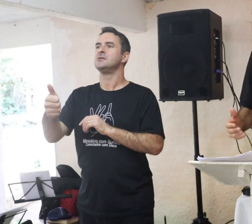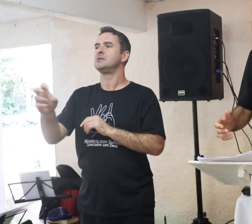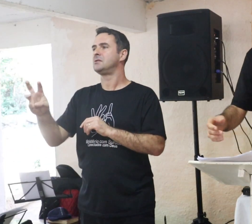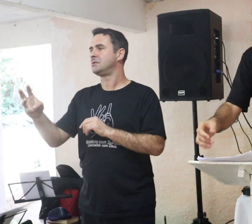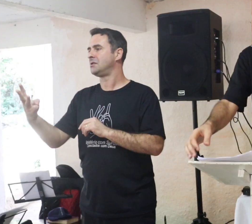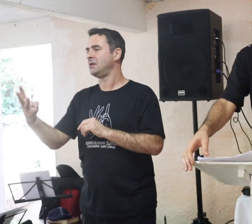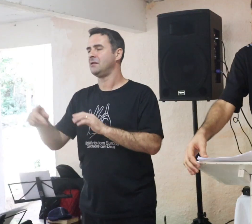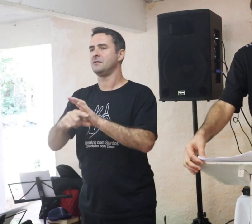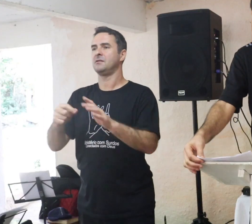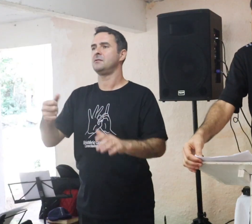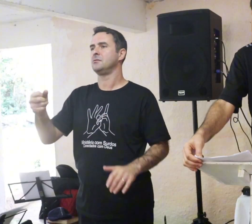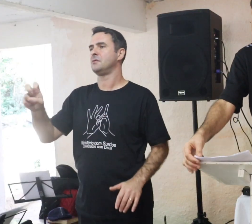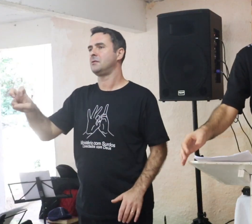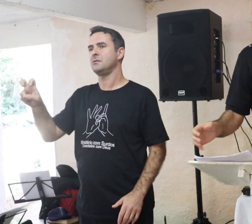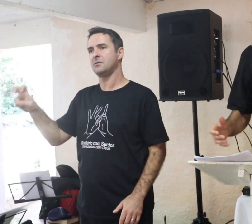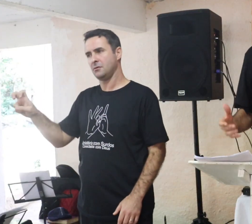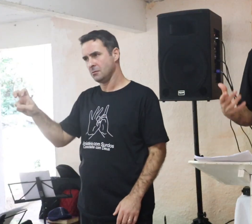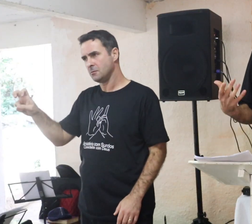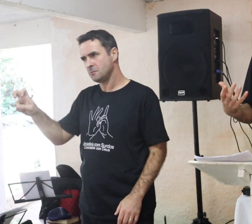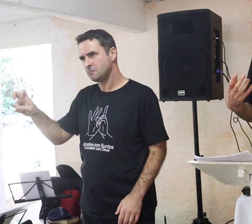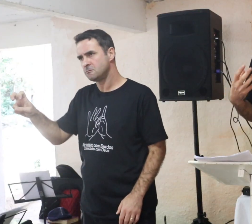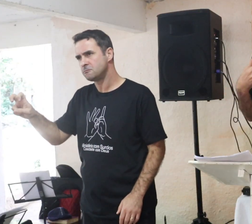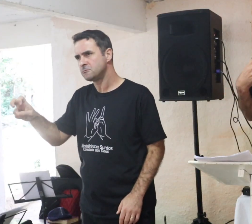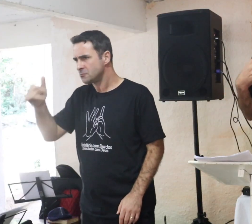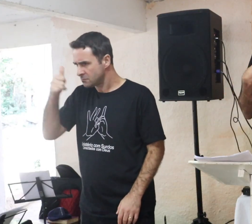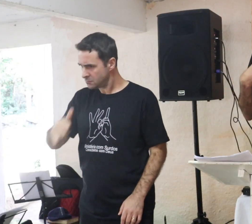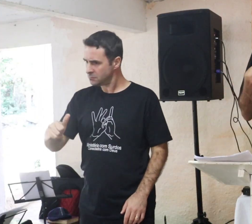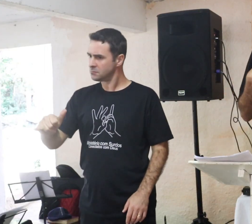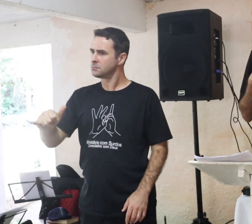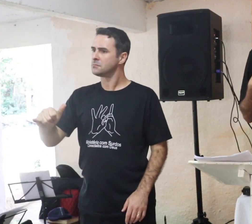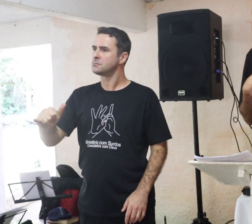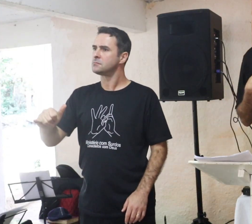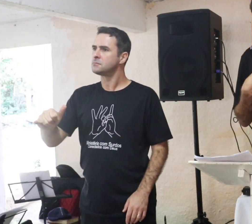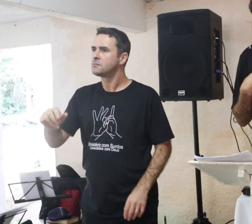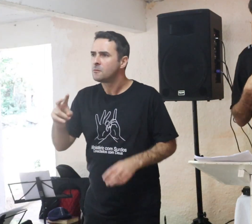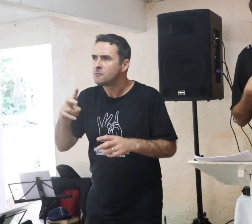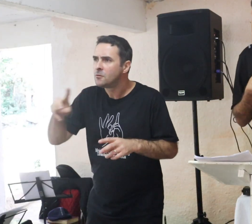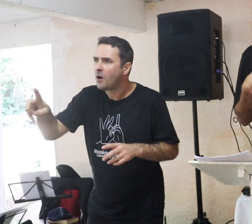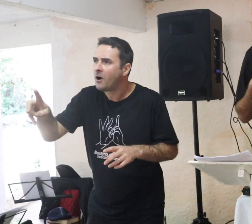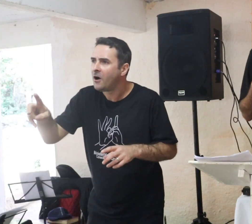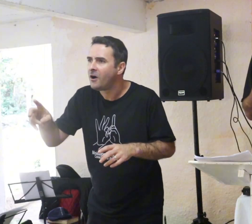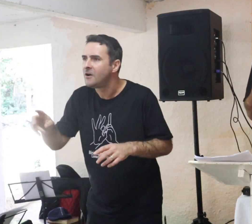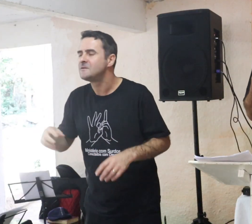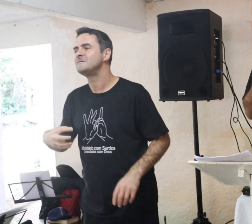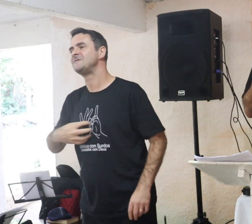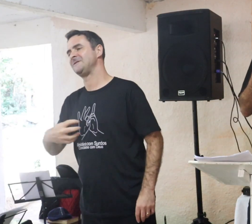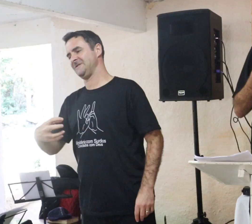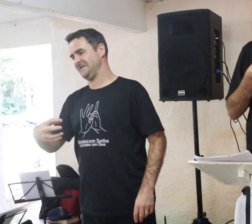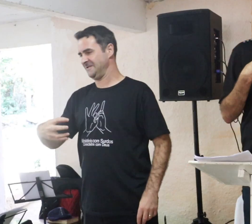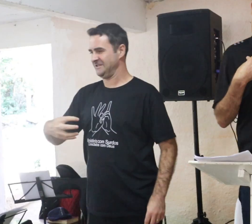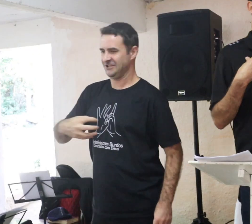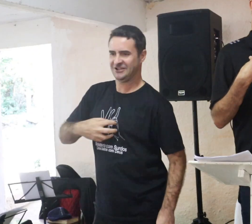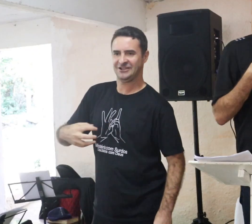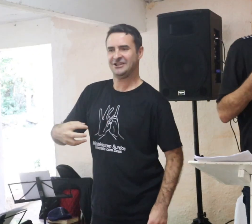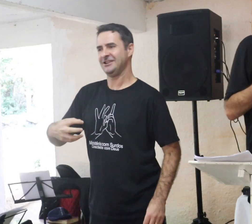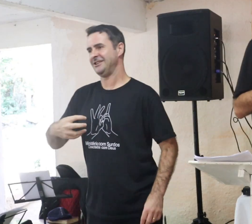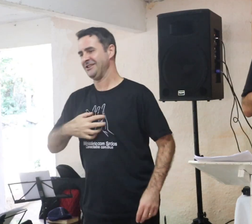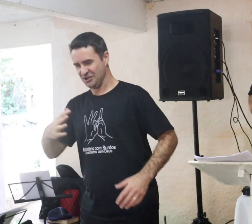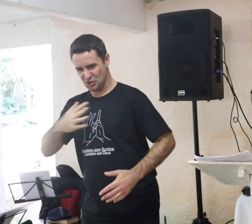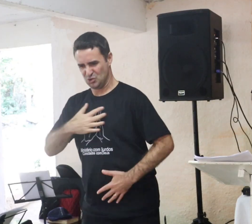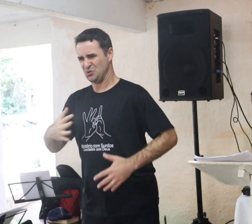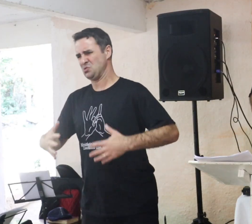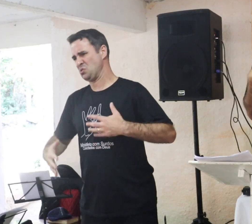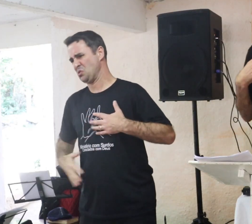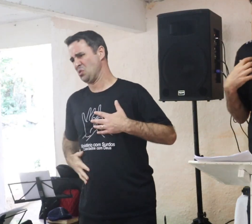Versículo 55. Ele diz, olha, nós ainda experimentamos no corpo, nós ainda temos um